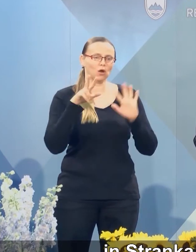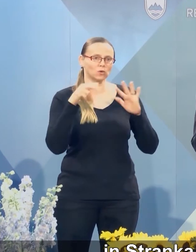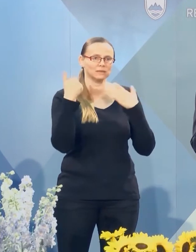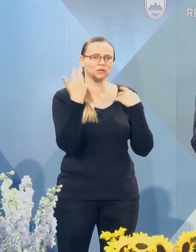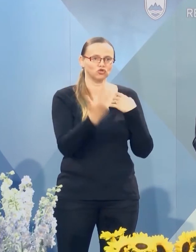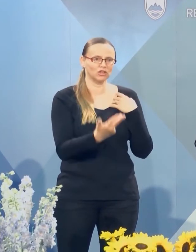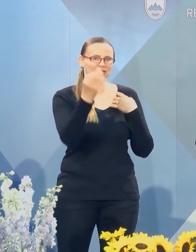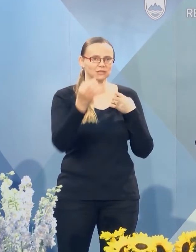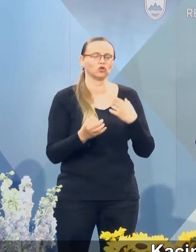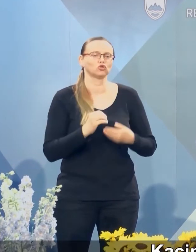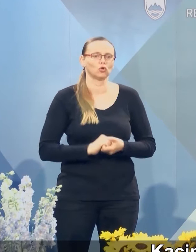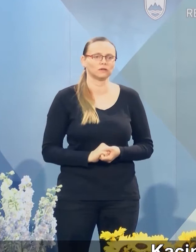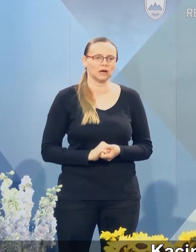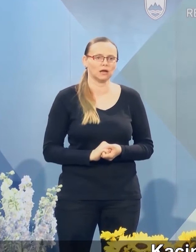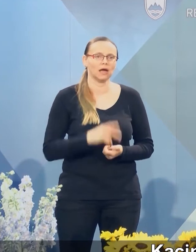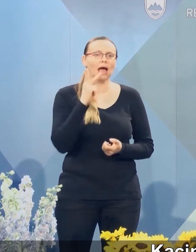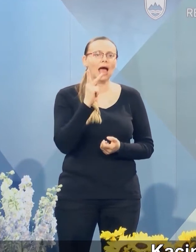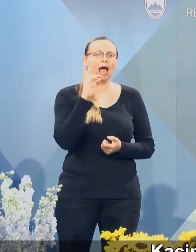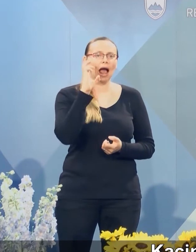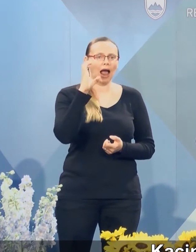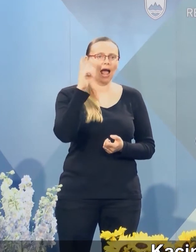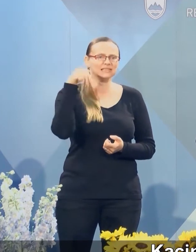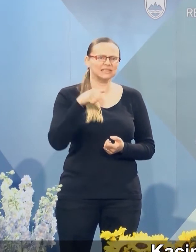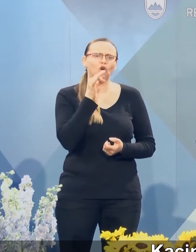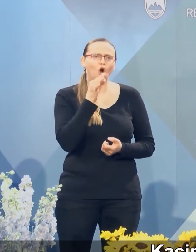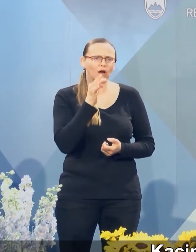5,48 odstotka, Kacin konkretno